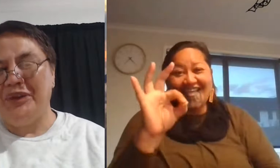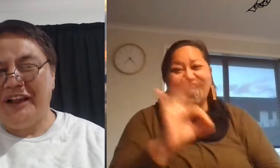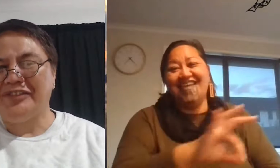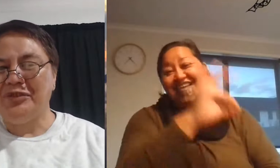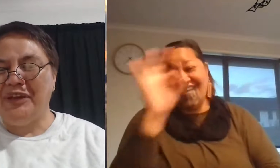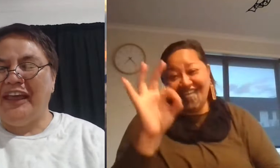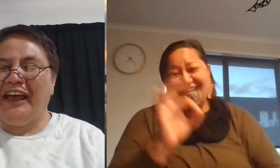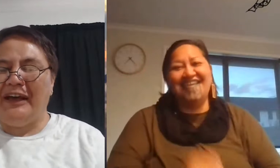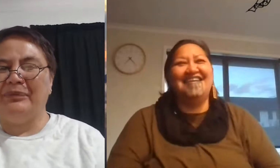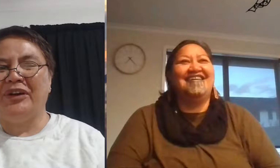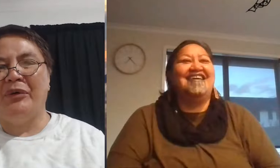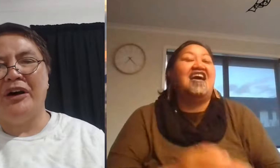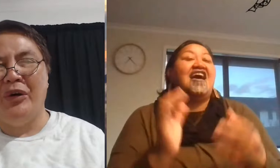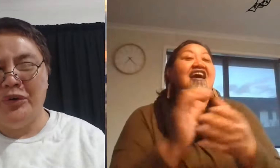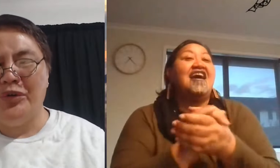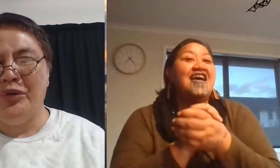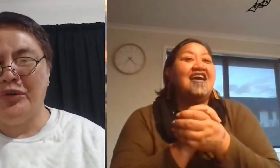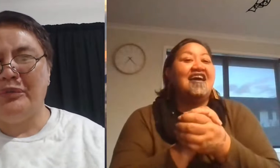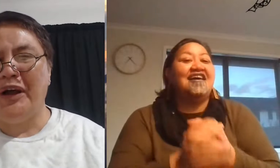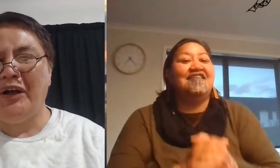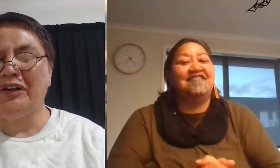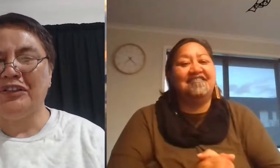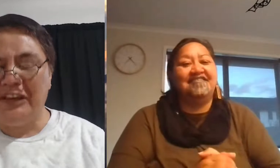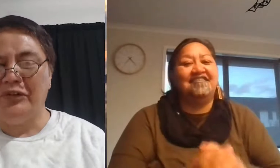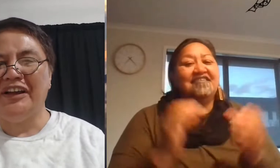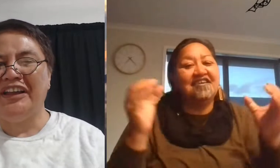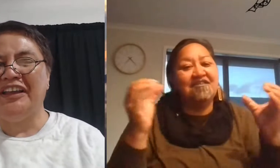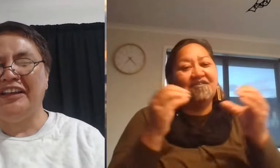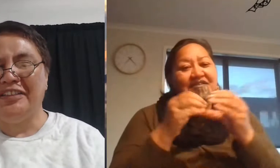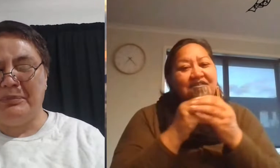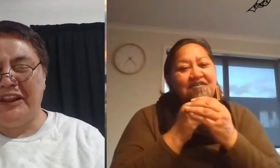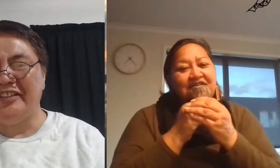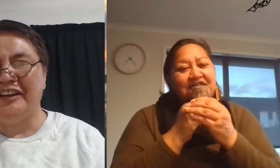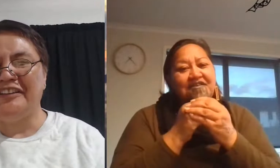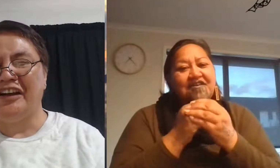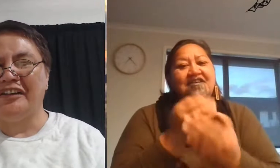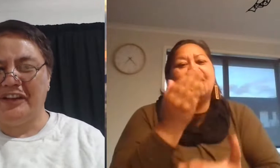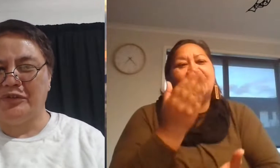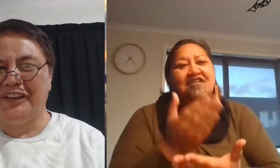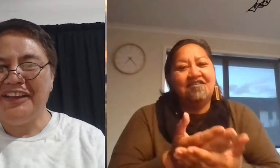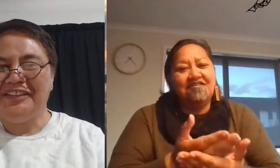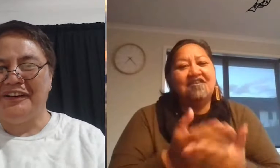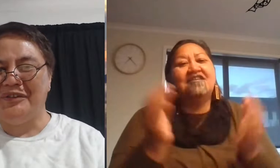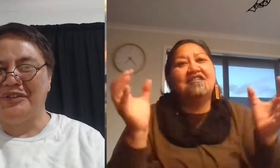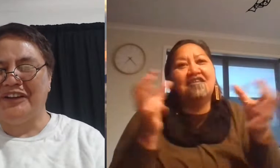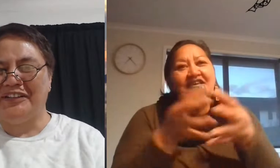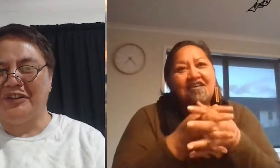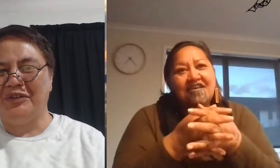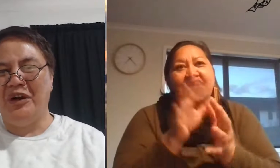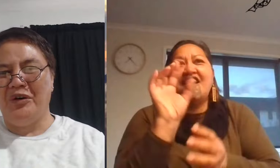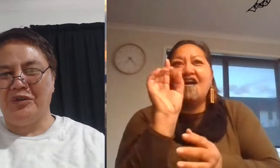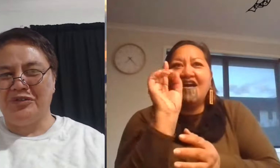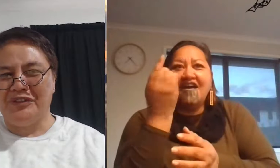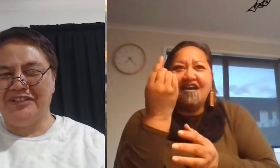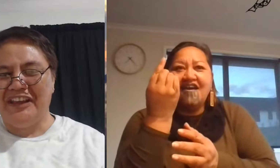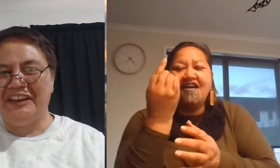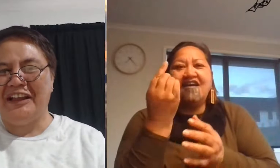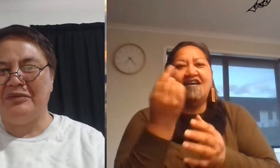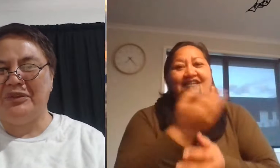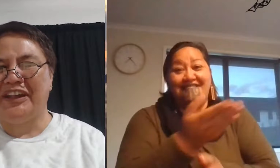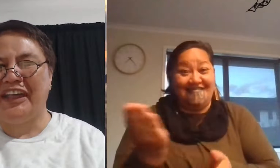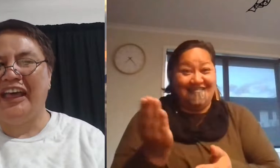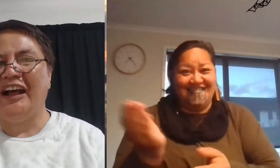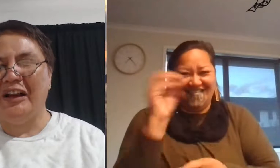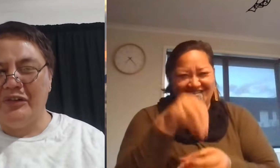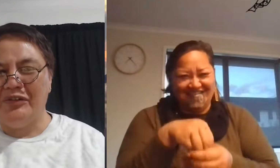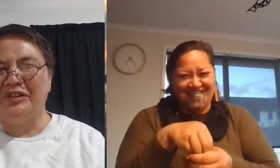Hei a ui atu, kia waka hono mai ki runga I te piritahitanga, te kotahitanga o tātou o roto I